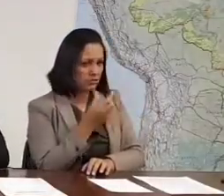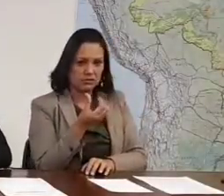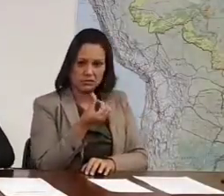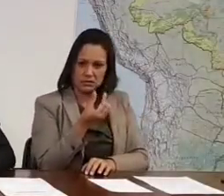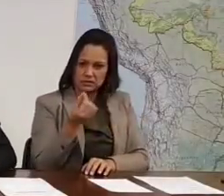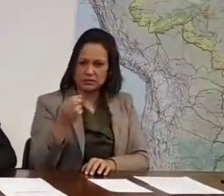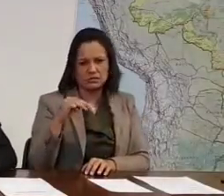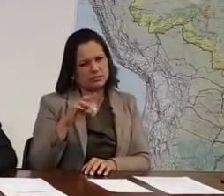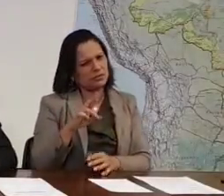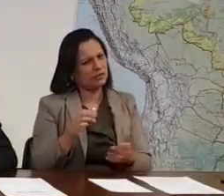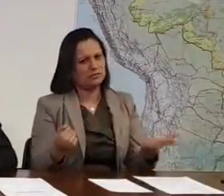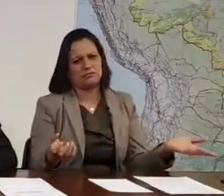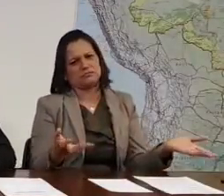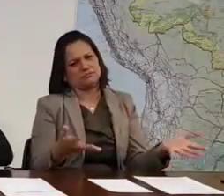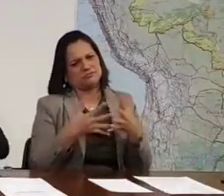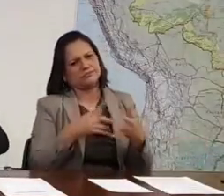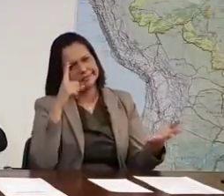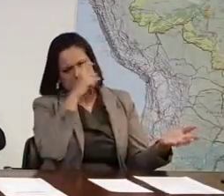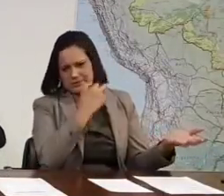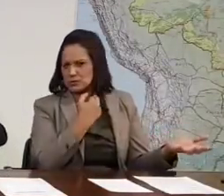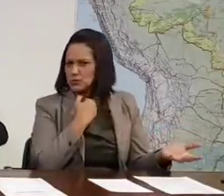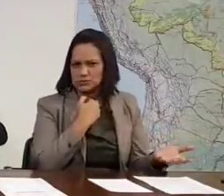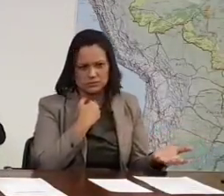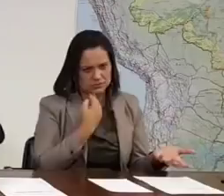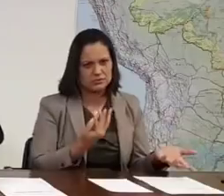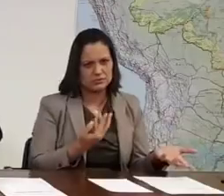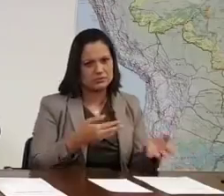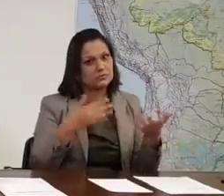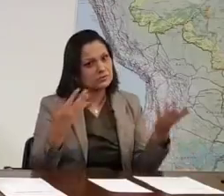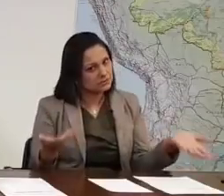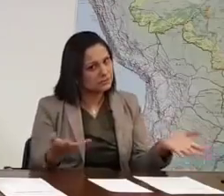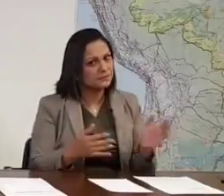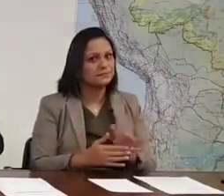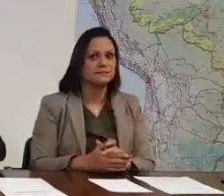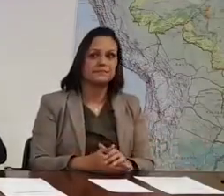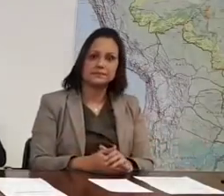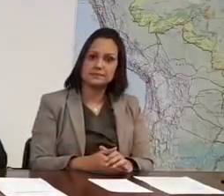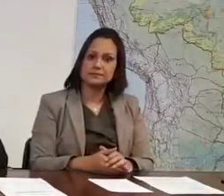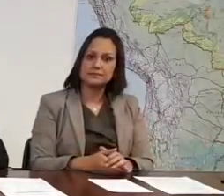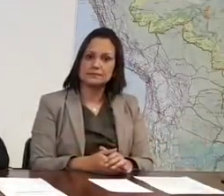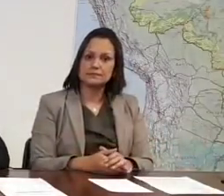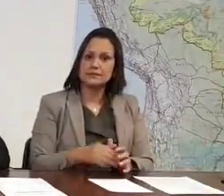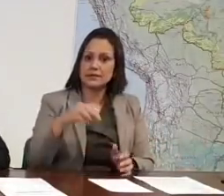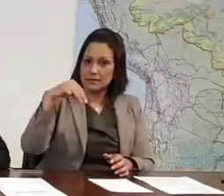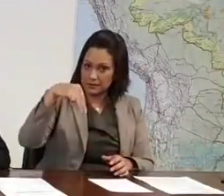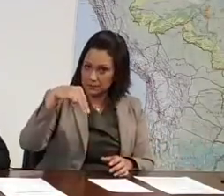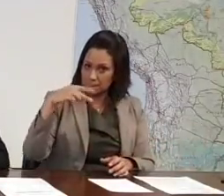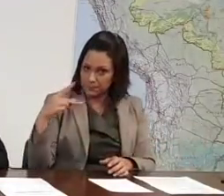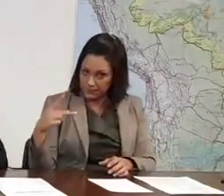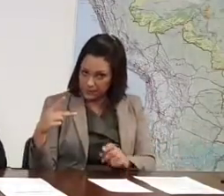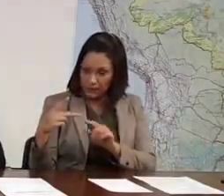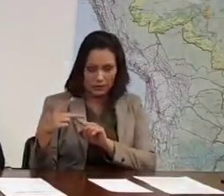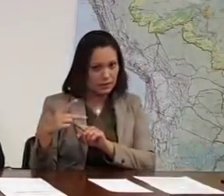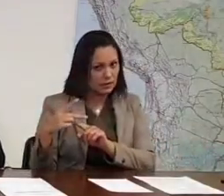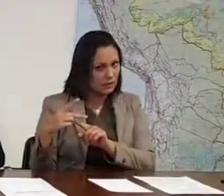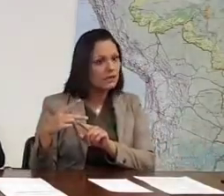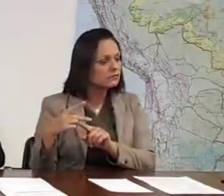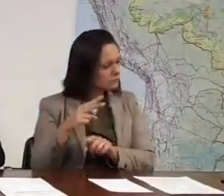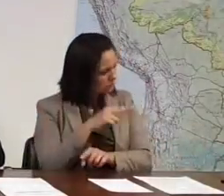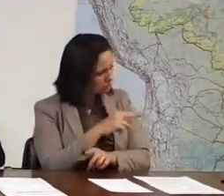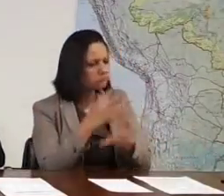600 metros, fica complicado, tá certo? Então, isso aí, em parte, a nossa MP da Liberdade Econômica